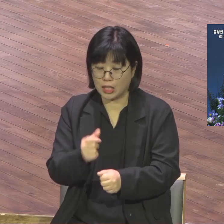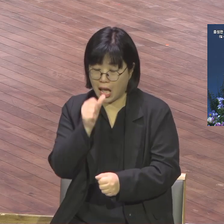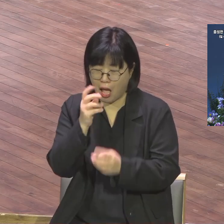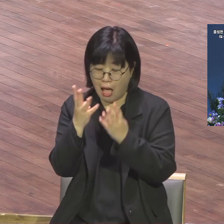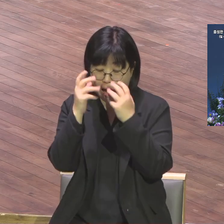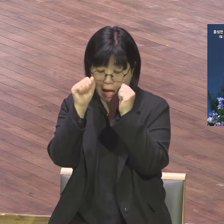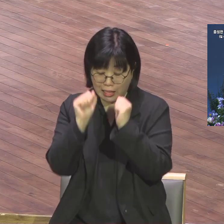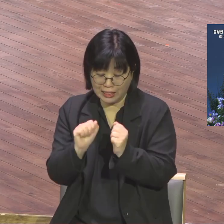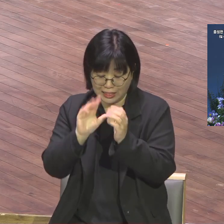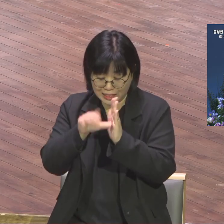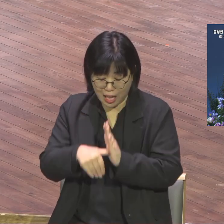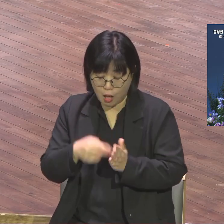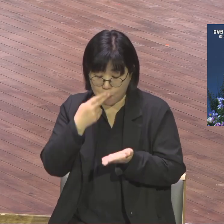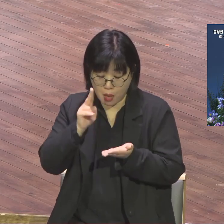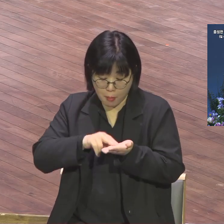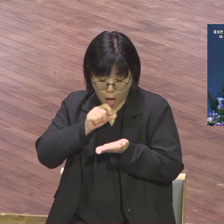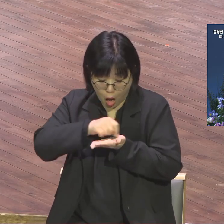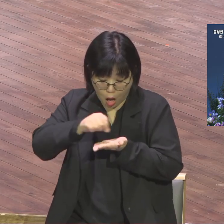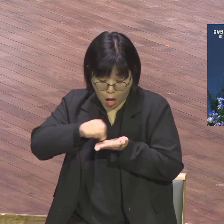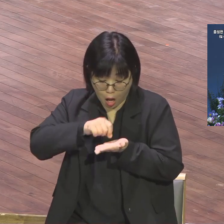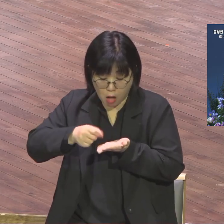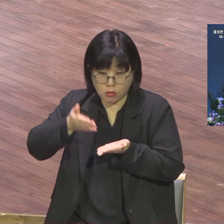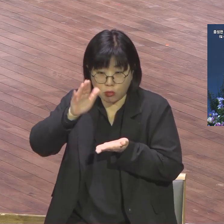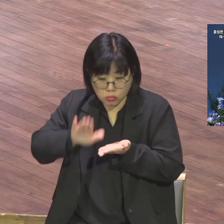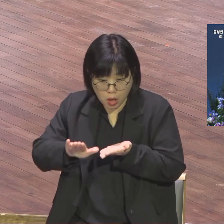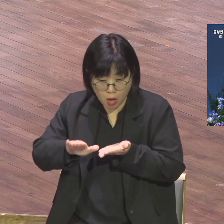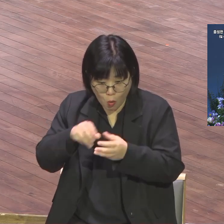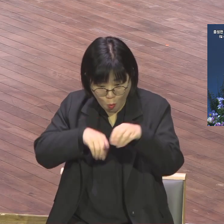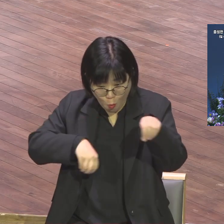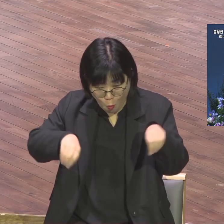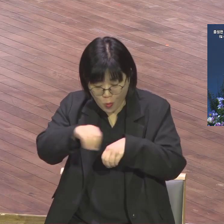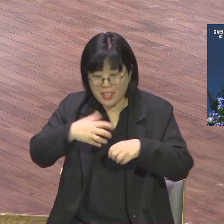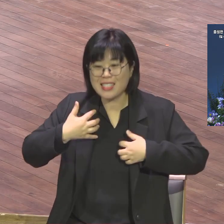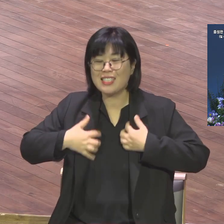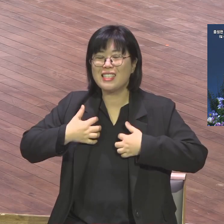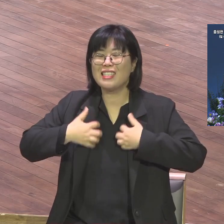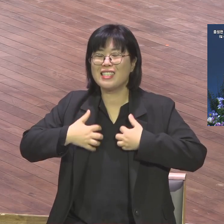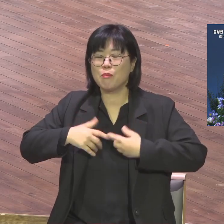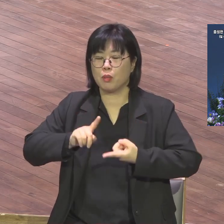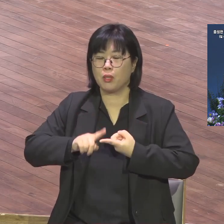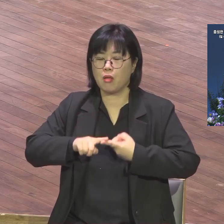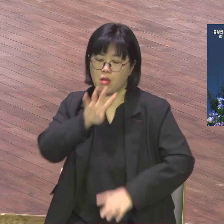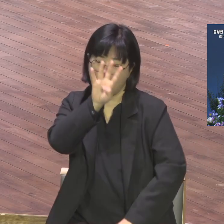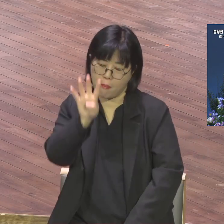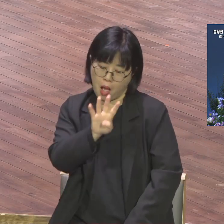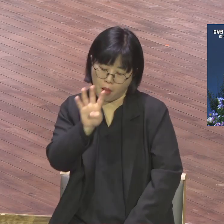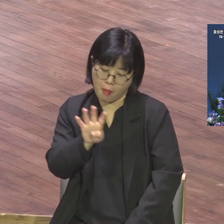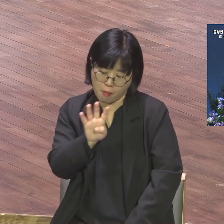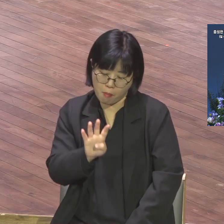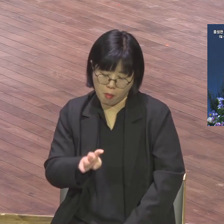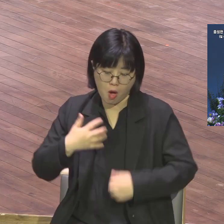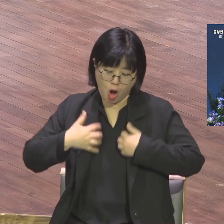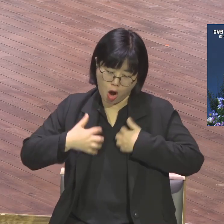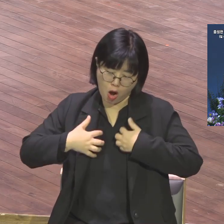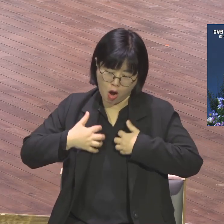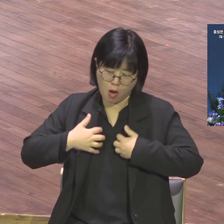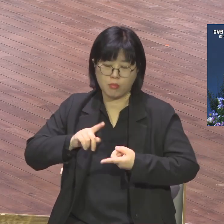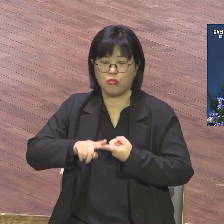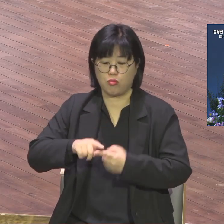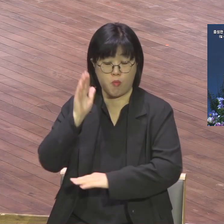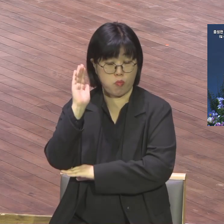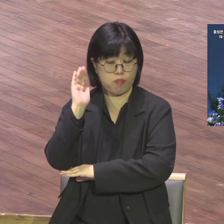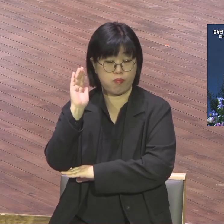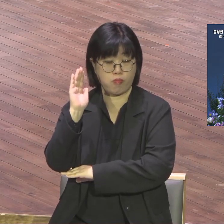기쁨을 회복하라, 기쁨의 삶을 살아라, 그걸 강조하고 있어요. 이게 복음의 능력이란 거지요.